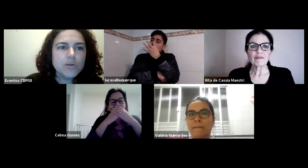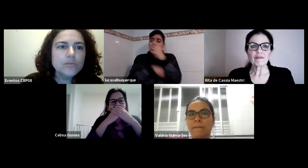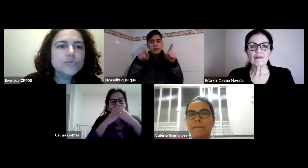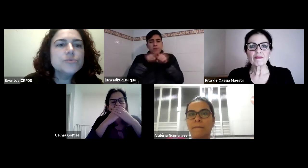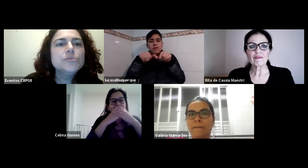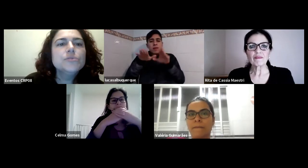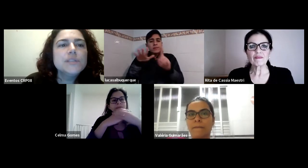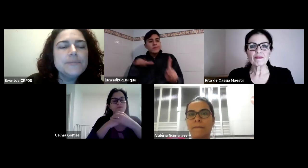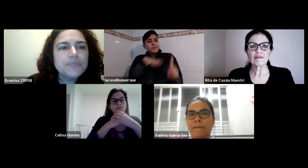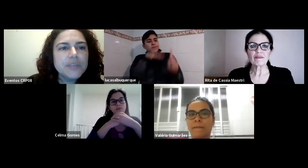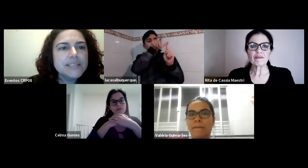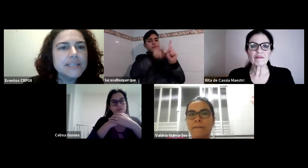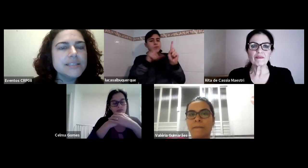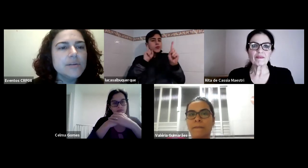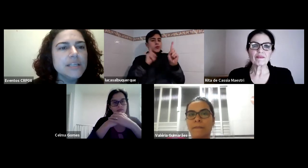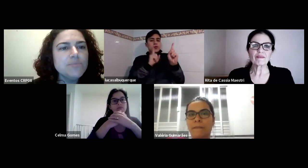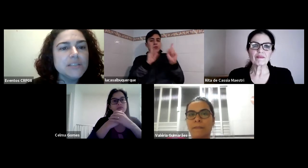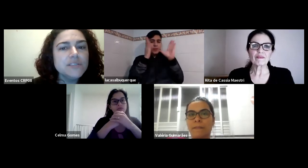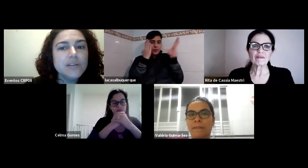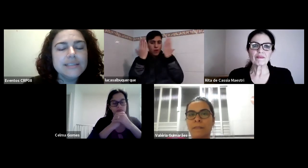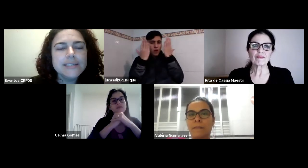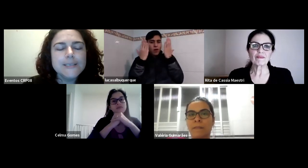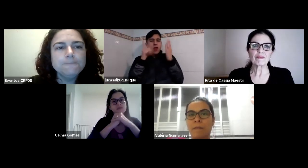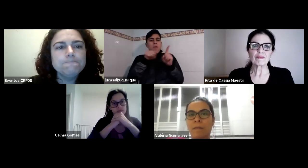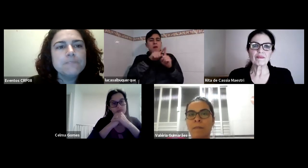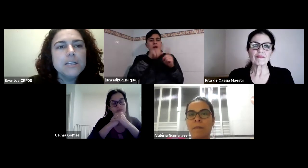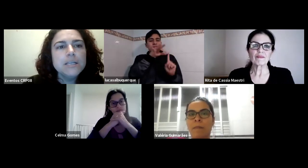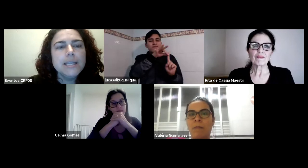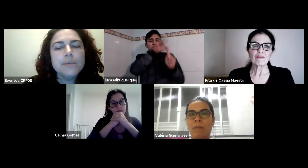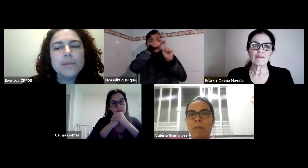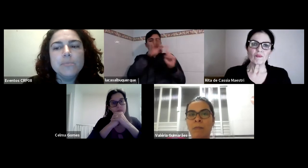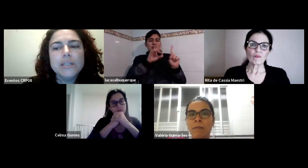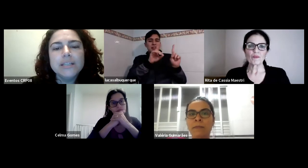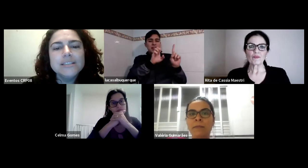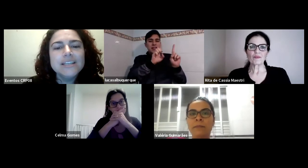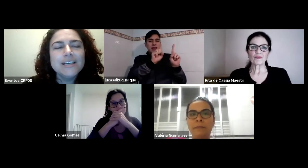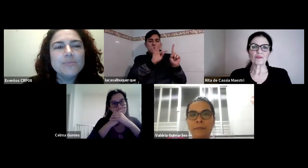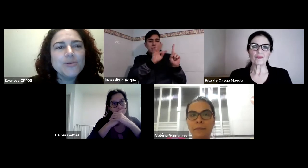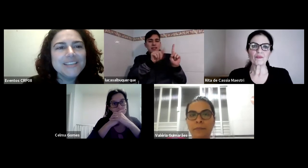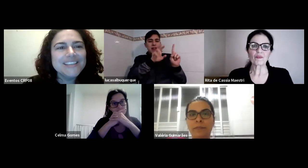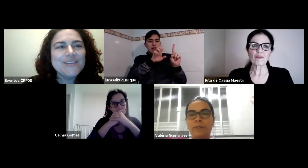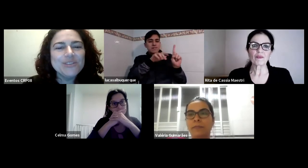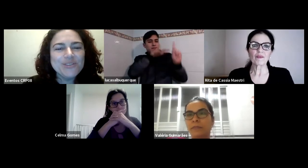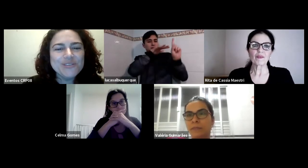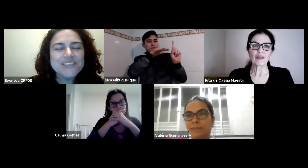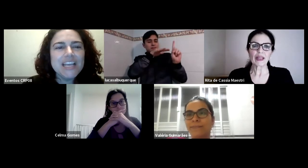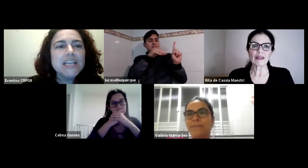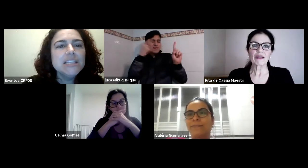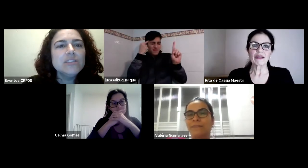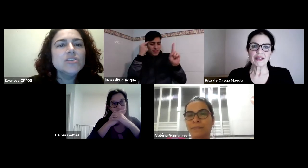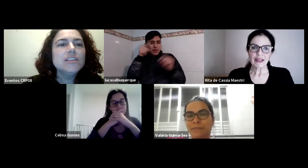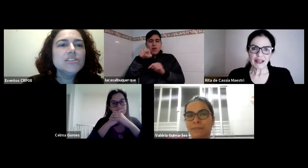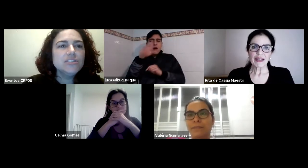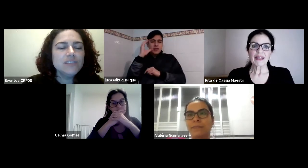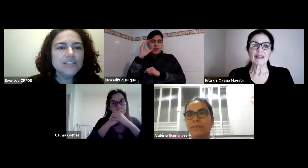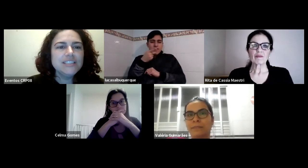os psicólogos surdos, né? Nessa questão aí de mais visualização. Né, para a importância, uma coisa que a Selma trouxe, né,